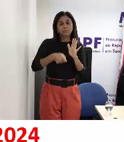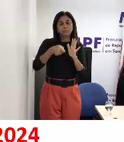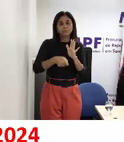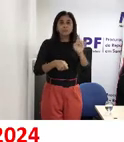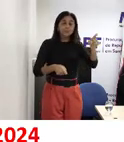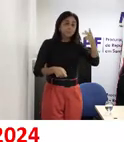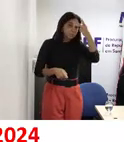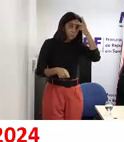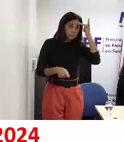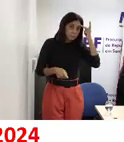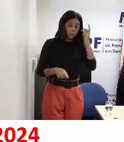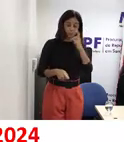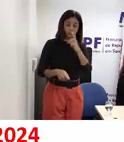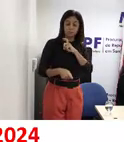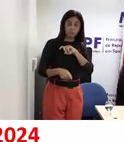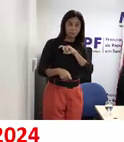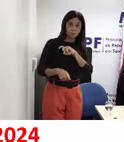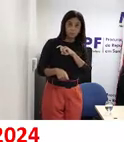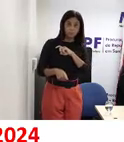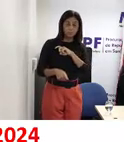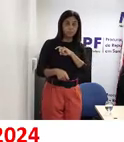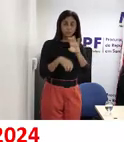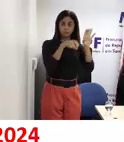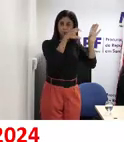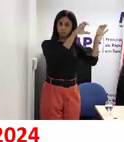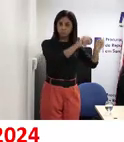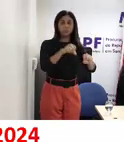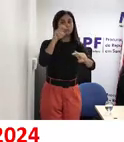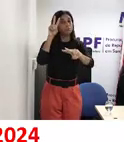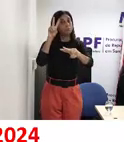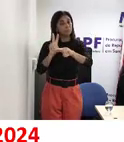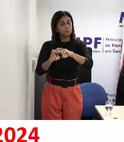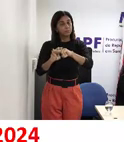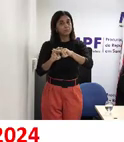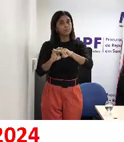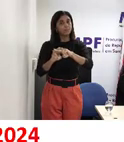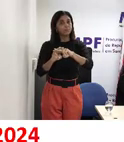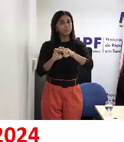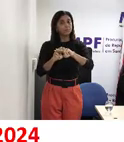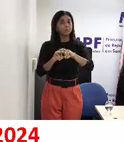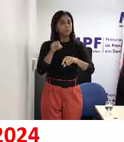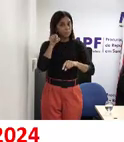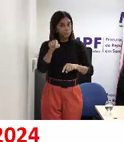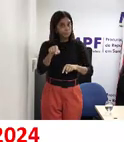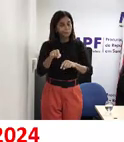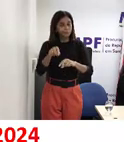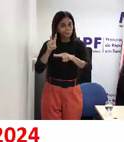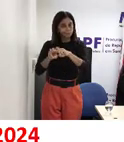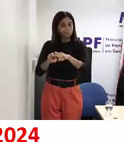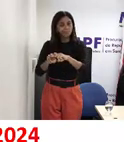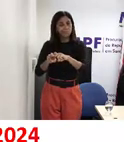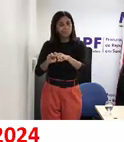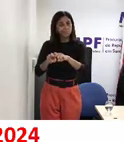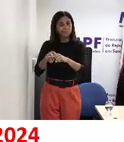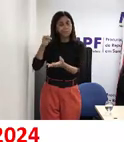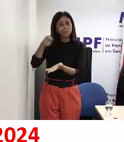agressor da rua mas é repis novamente Não adianta só tirar a gente tem que educar não adianta Só recolher o cárcere e